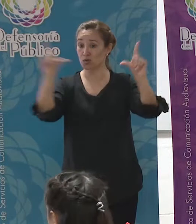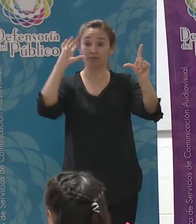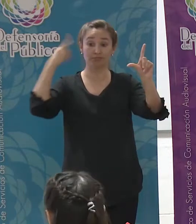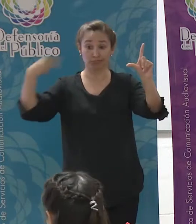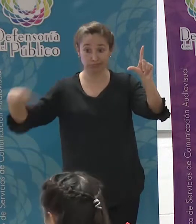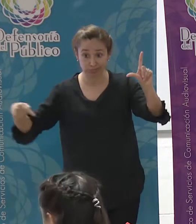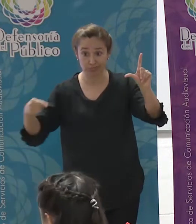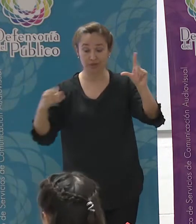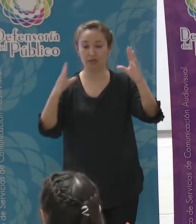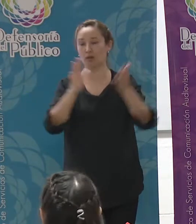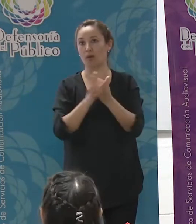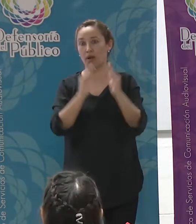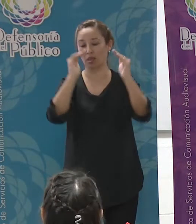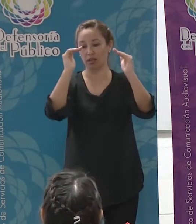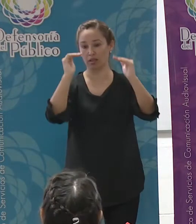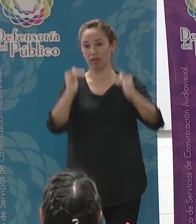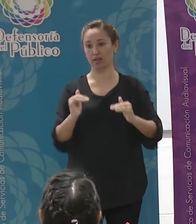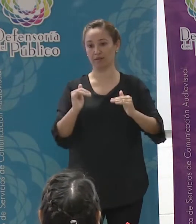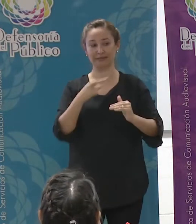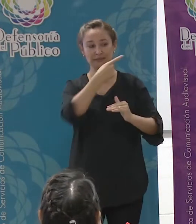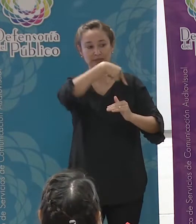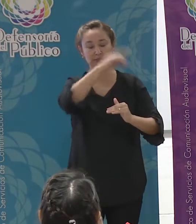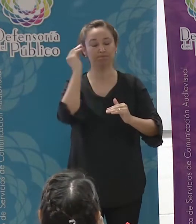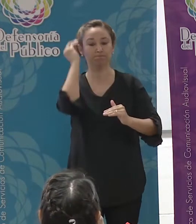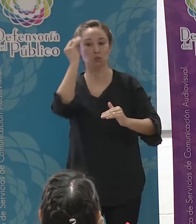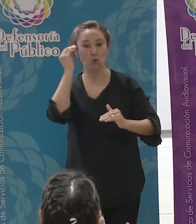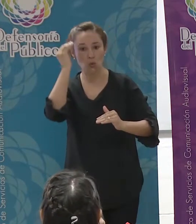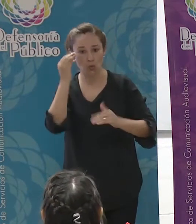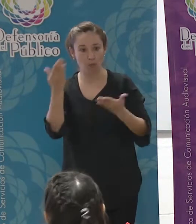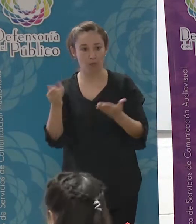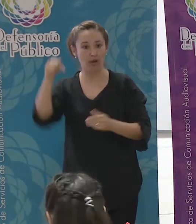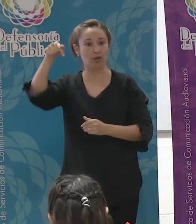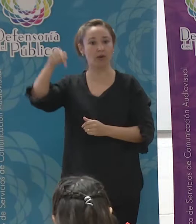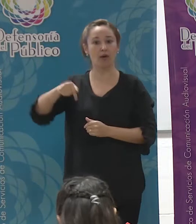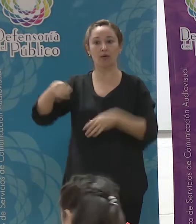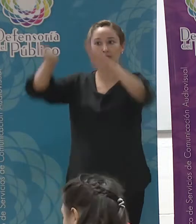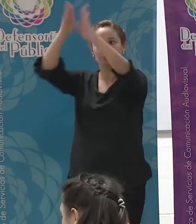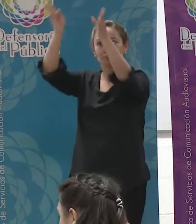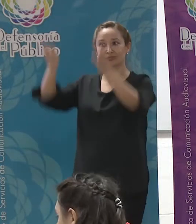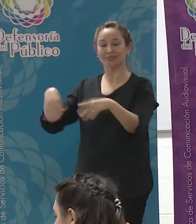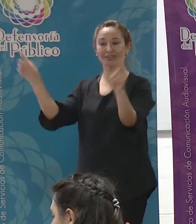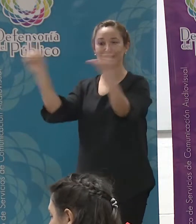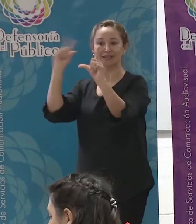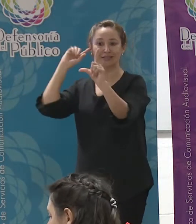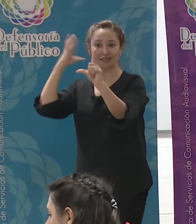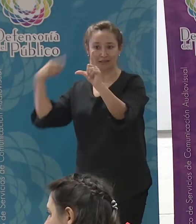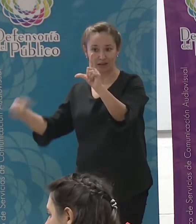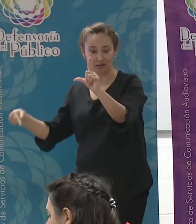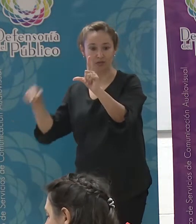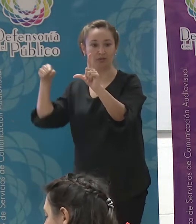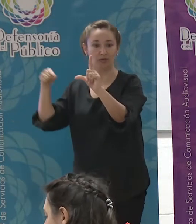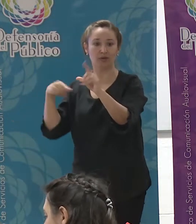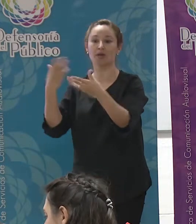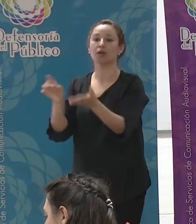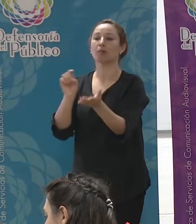originalmente concebida para descentralizar y disolver los monopolios de medios de comunicación y telecomunicaciones que hoy vemos surgir